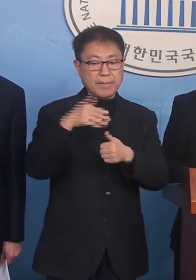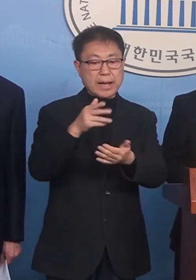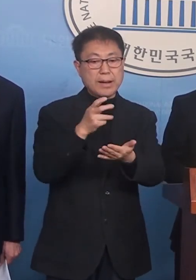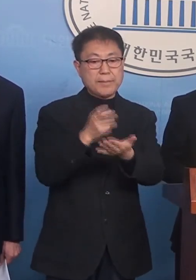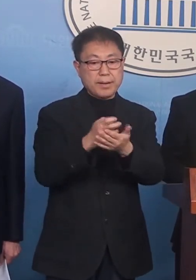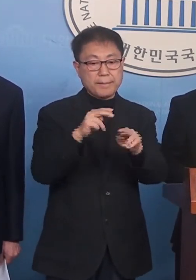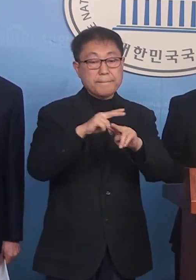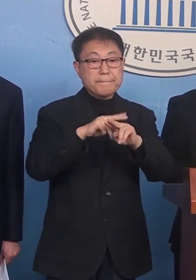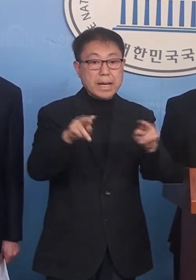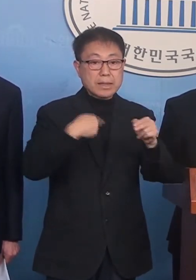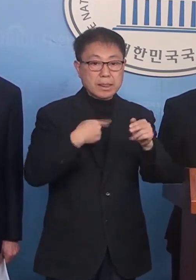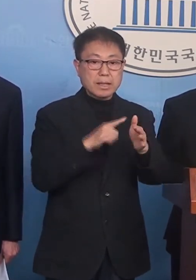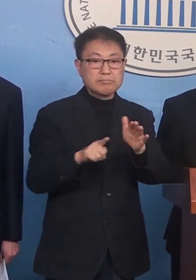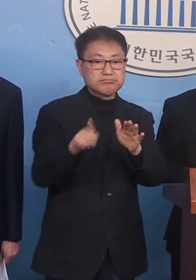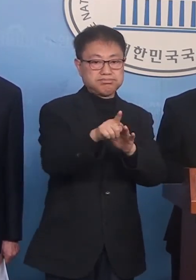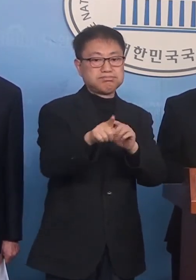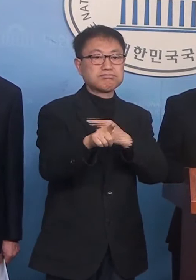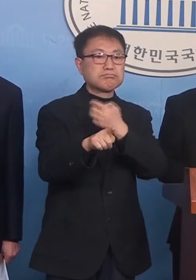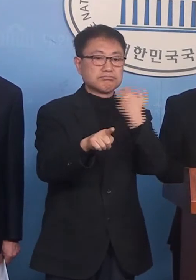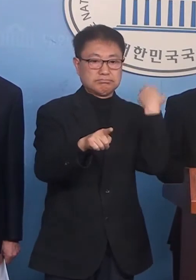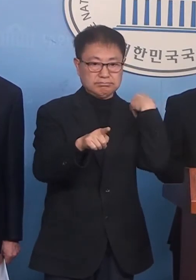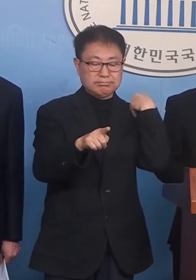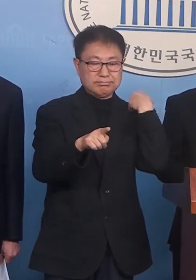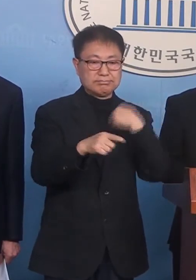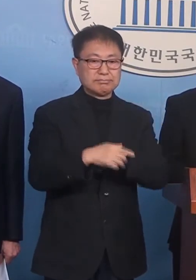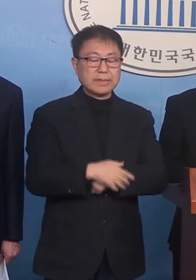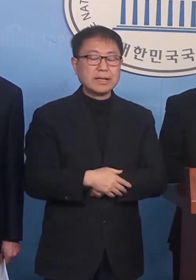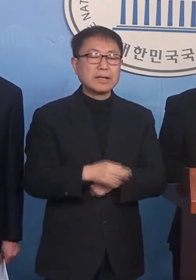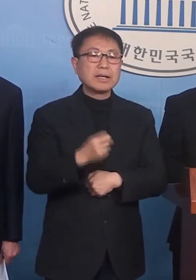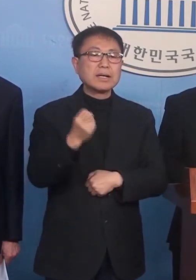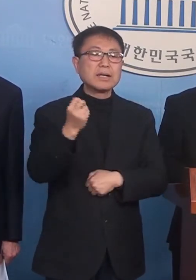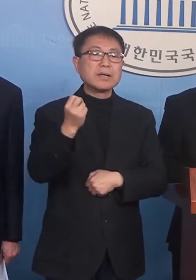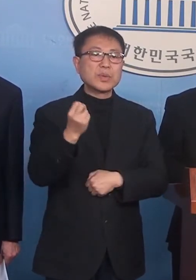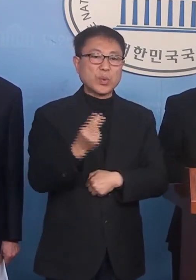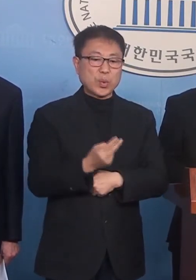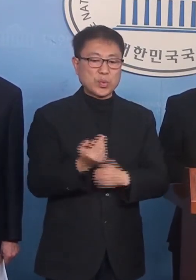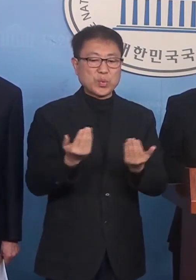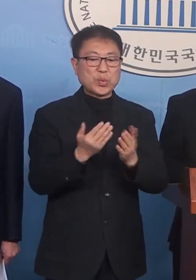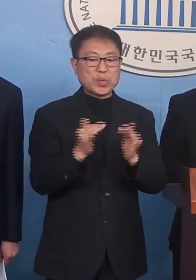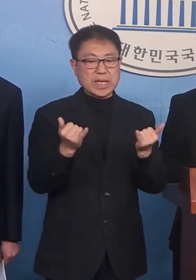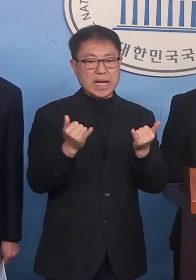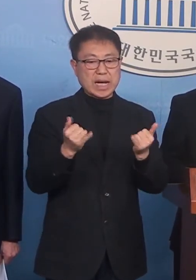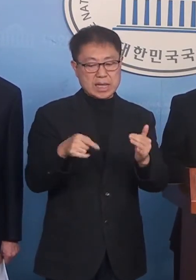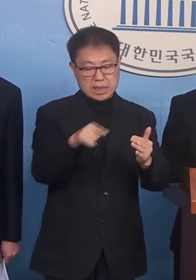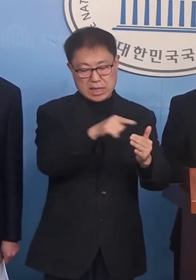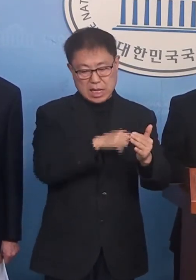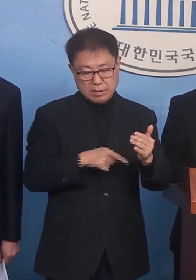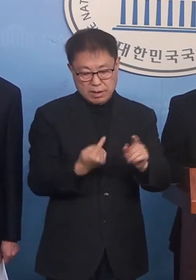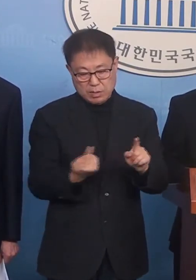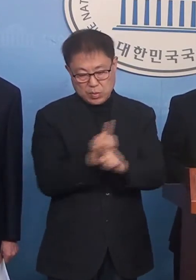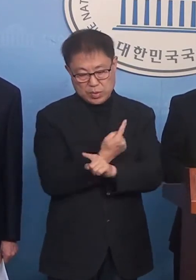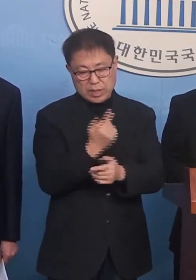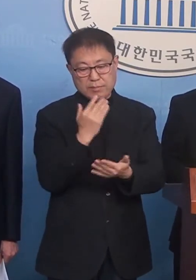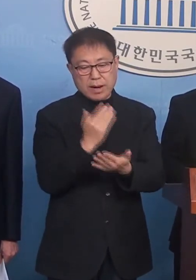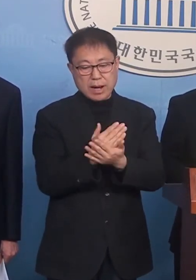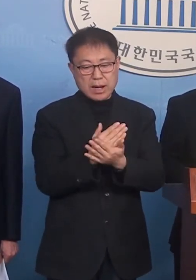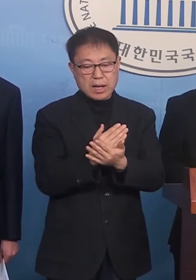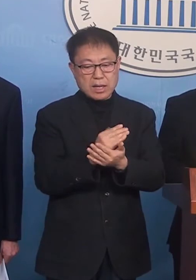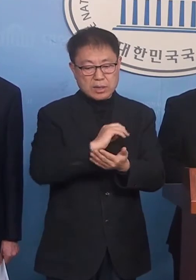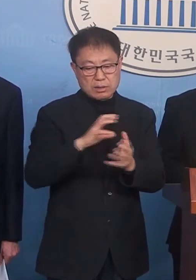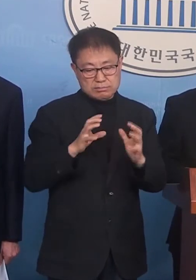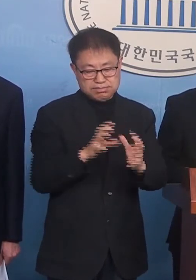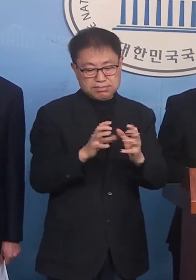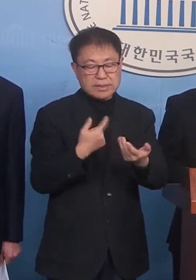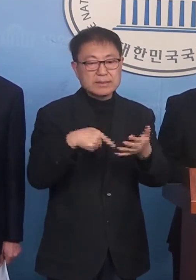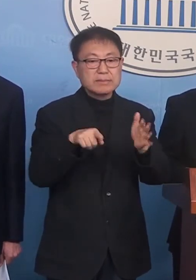파견법 폐지에 앞장서겠습니다. 그리고 노동자들 내부의 격차를 해소하고 단결을 강화하기